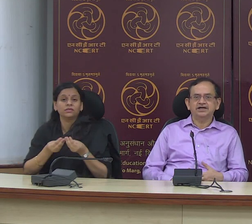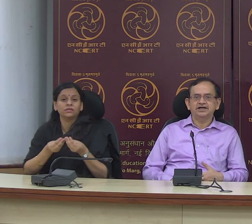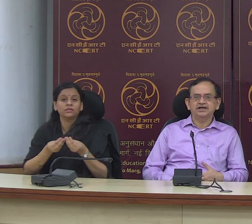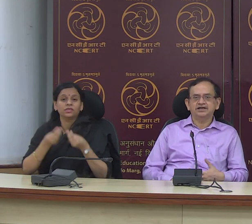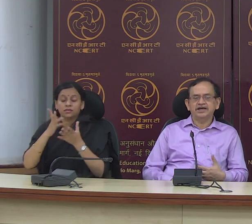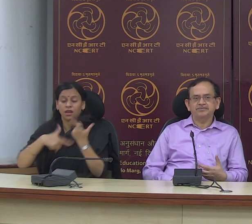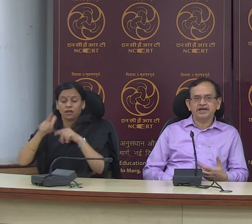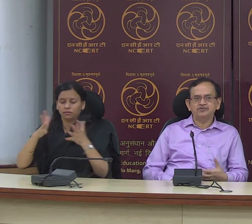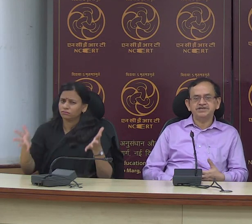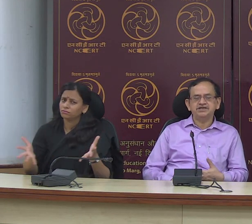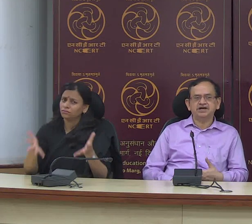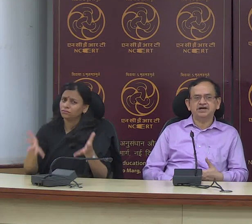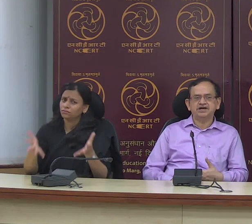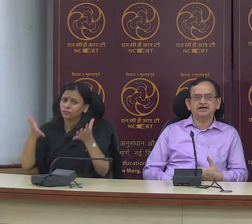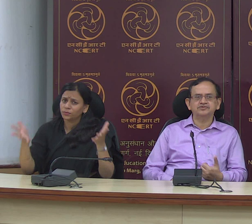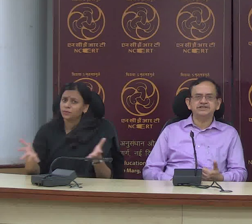बढ़ावा